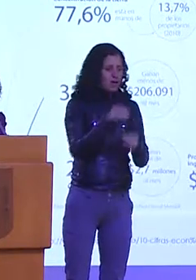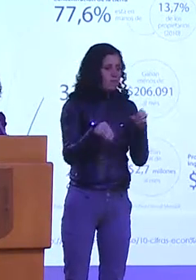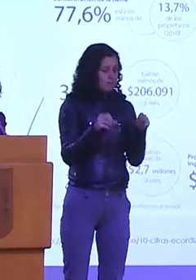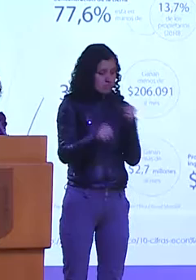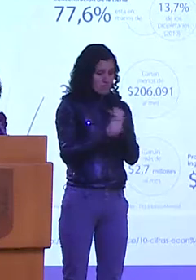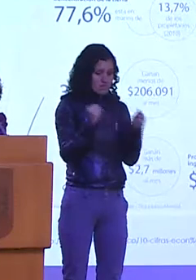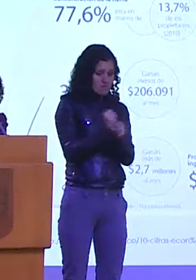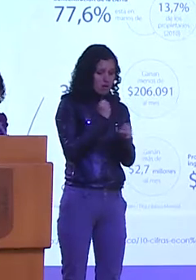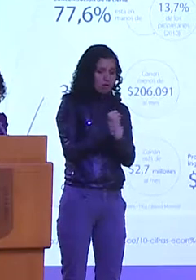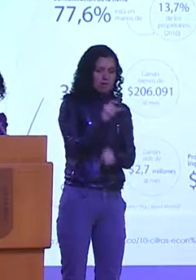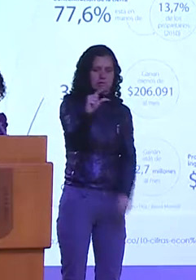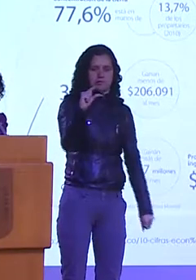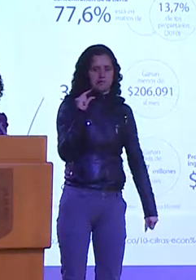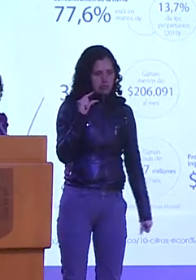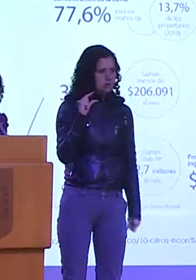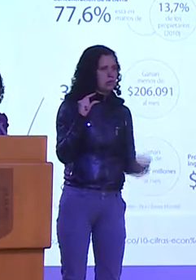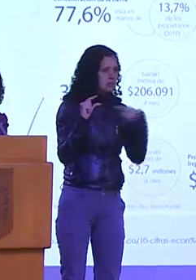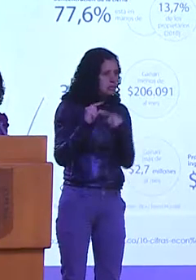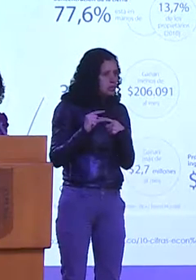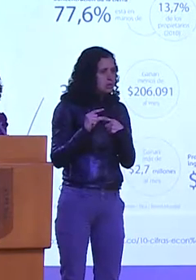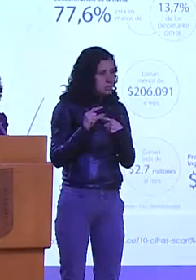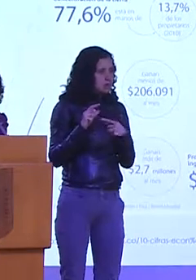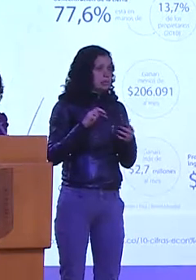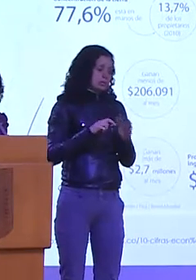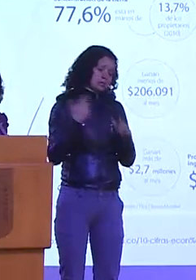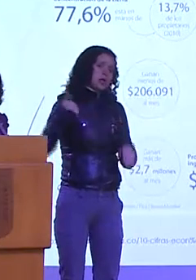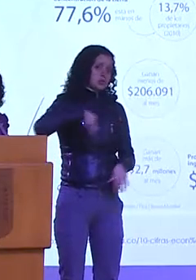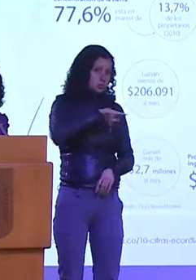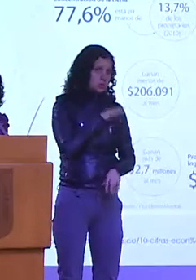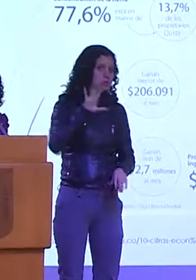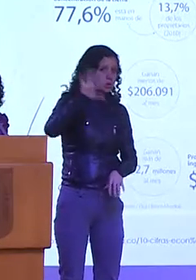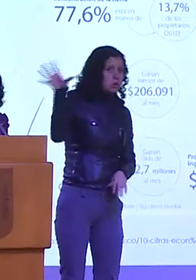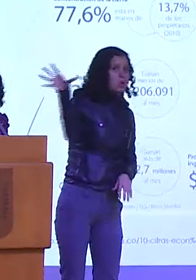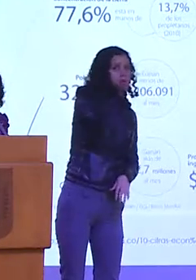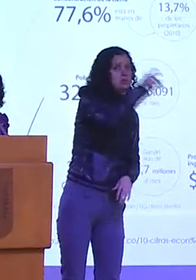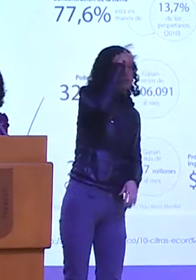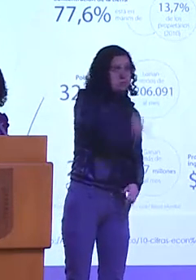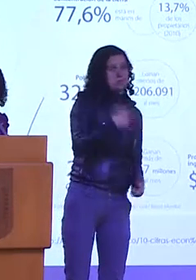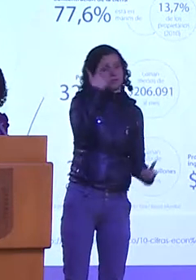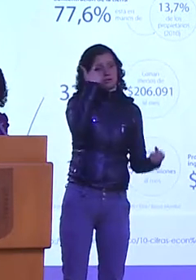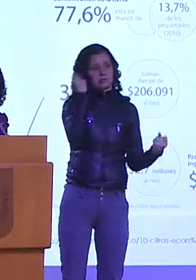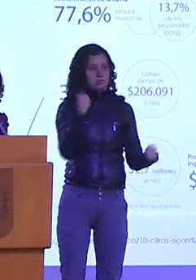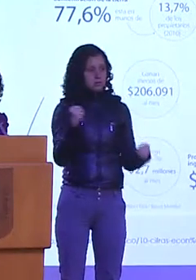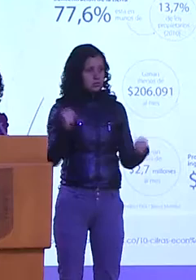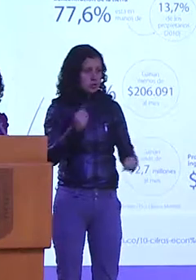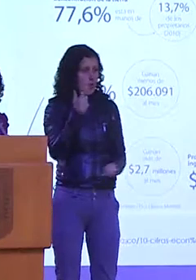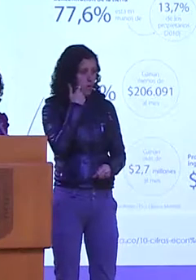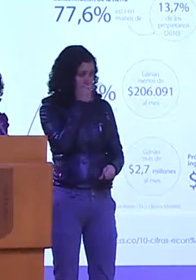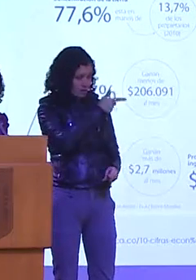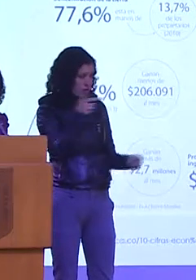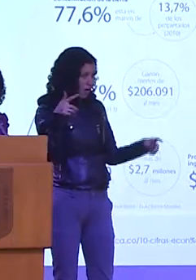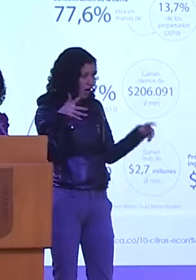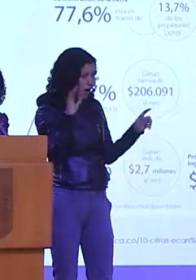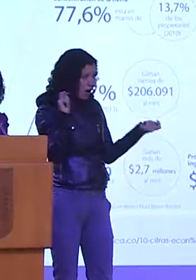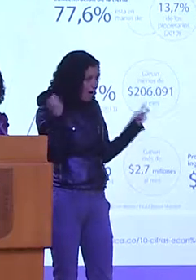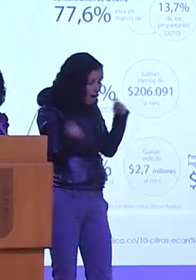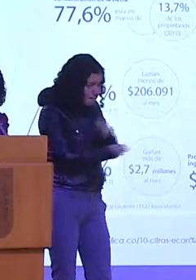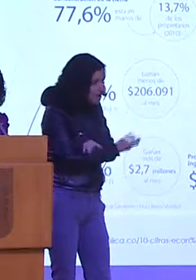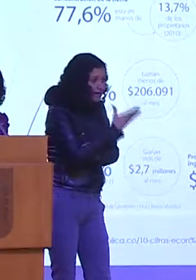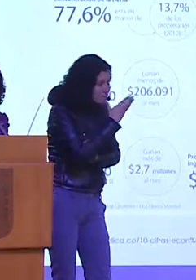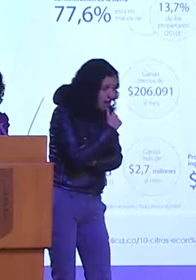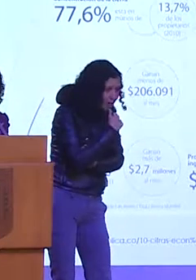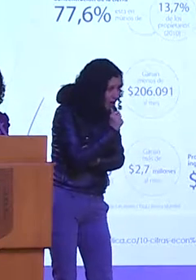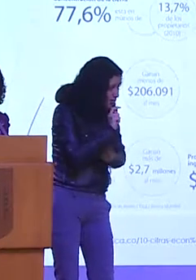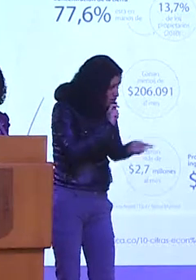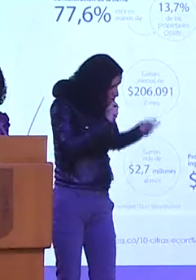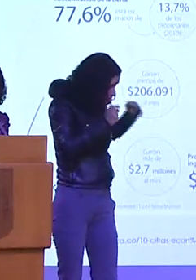son una nota que debe preocuparnos a todos. Porque si esto no cambia, las condiciones estructurales